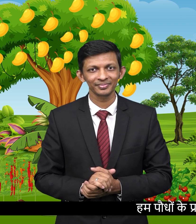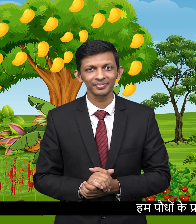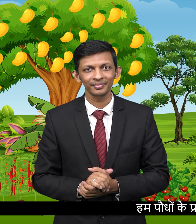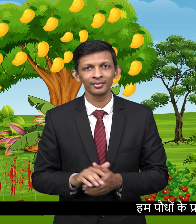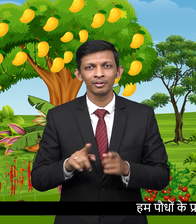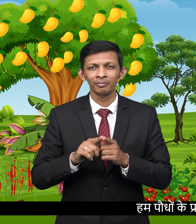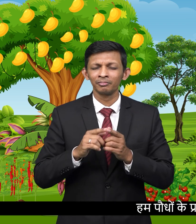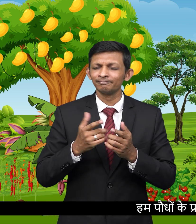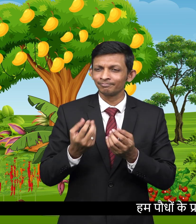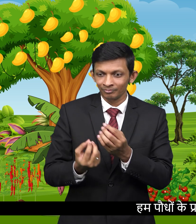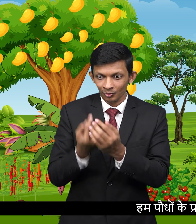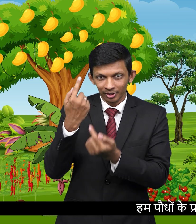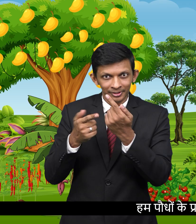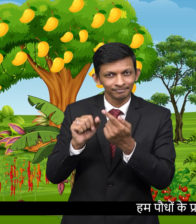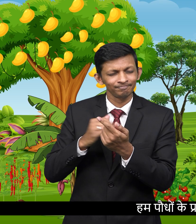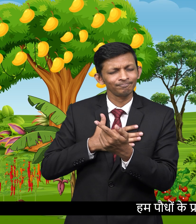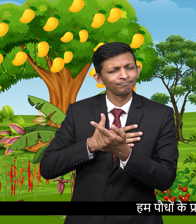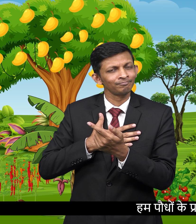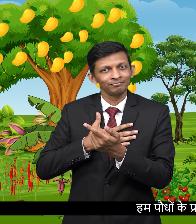हम पौधों के प्रति बहुत आभारी हैं।